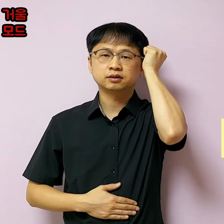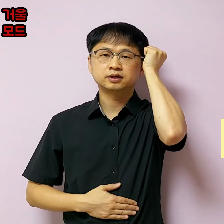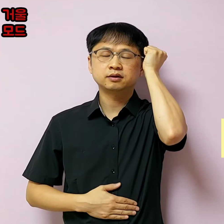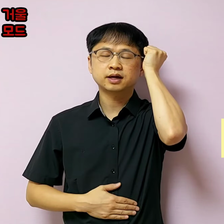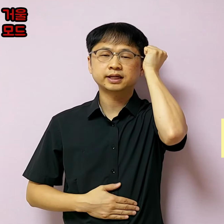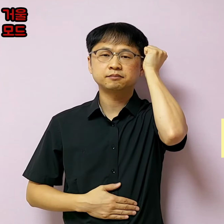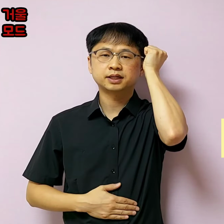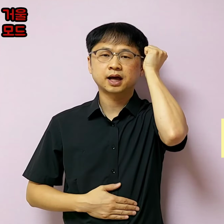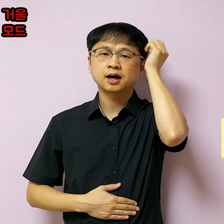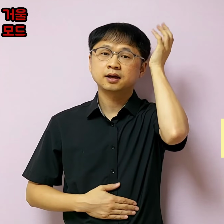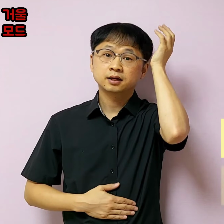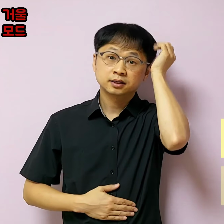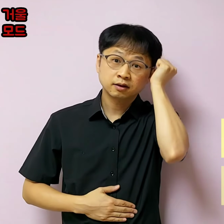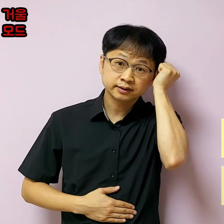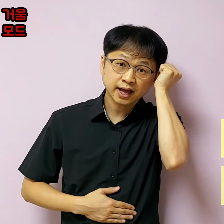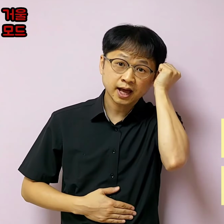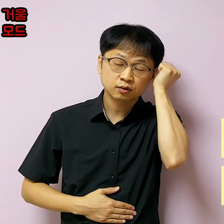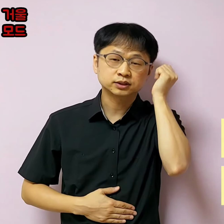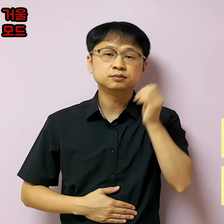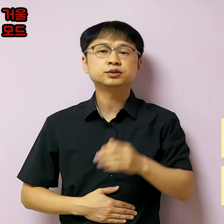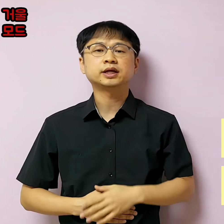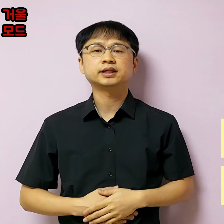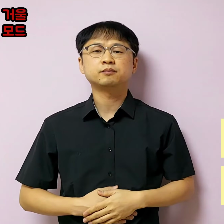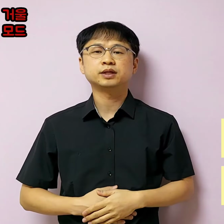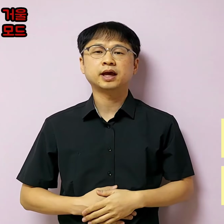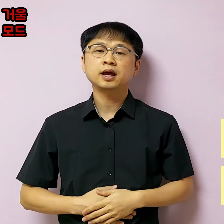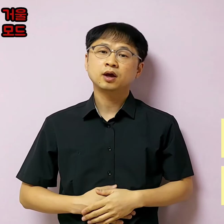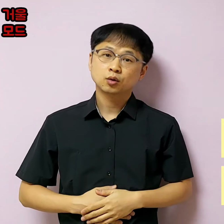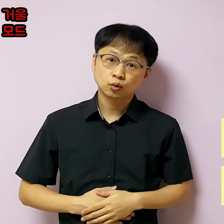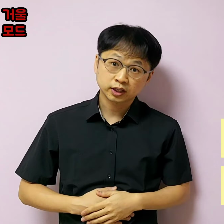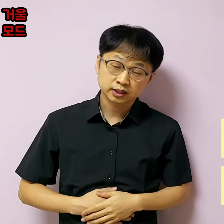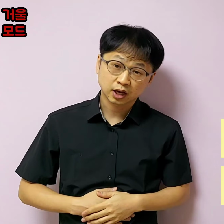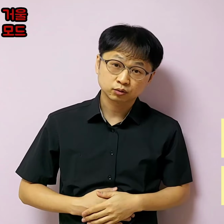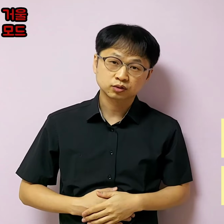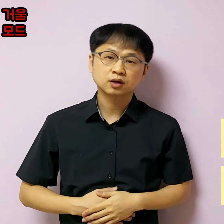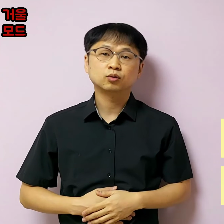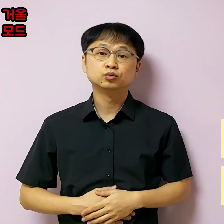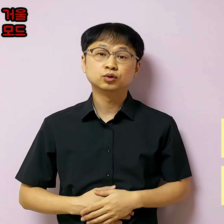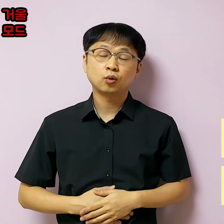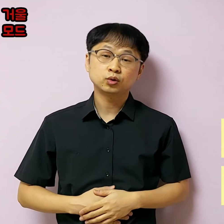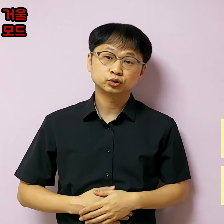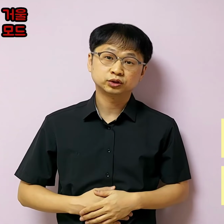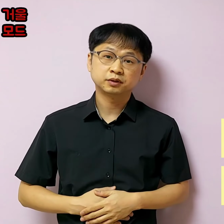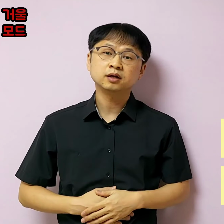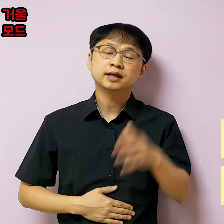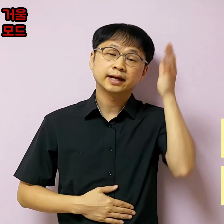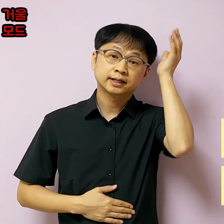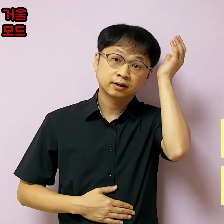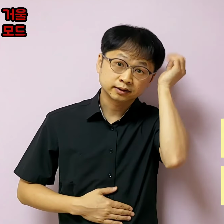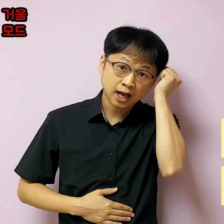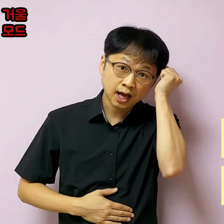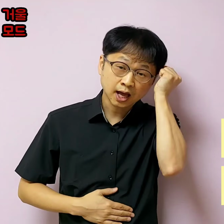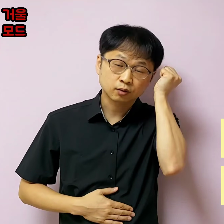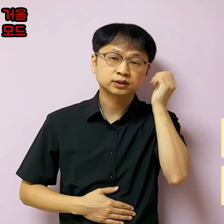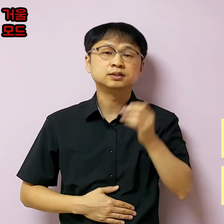것, 기억하다입니다. 기억나 하고 질문했기 때문에 고개를 갸우뚱하고 눈을 올려주시면 기억나 하고